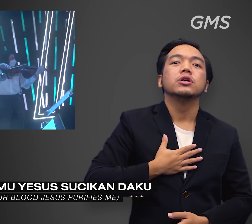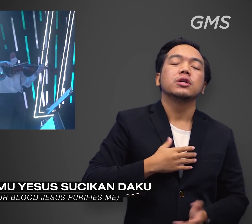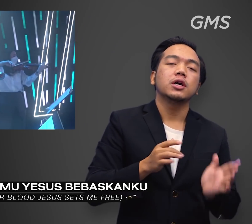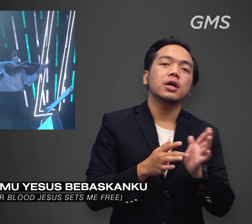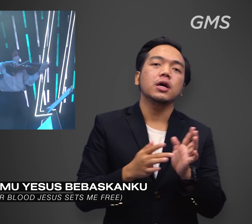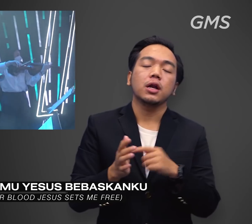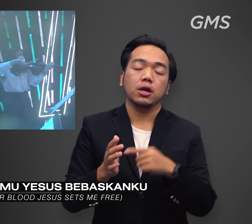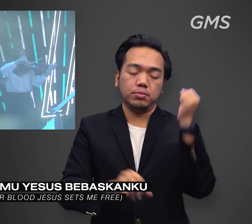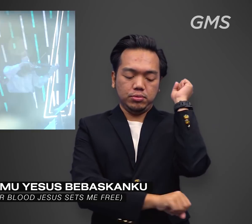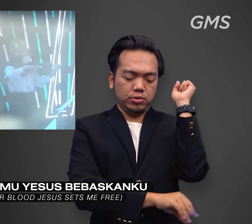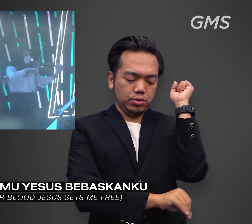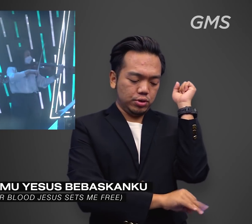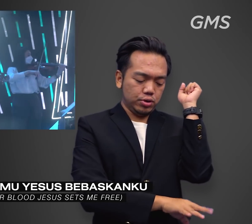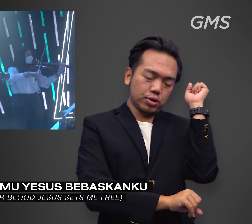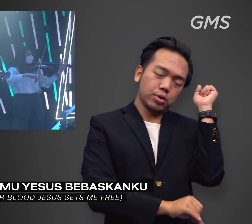sucikan kami